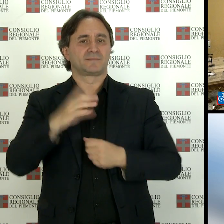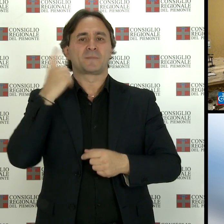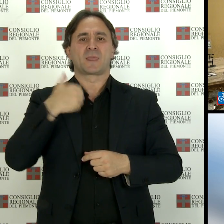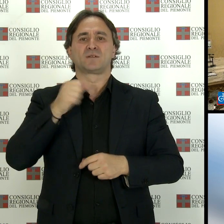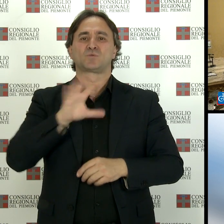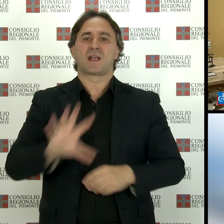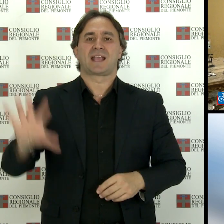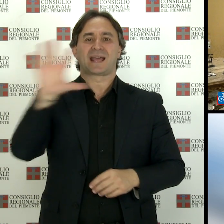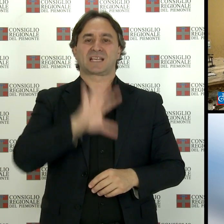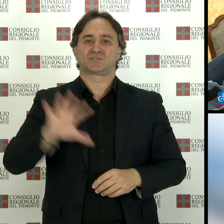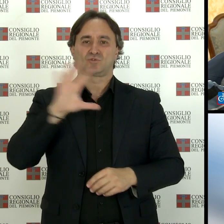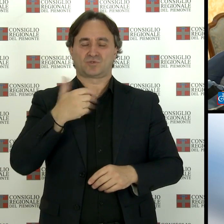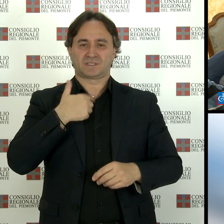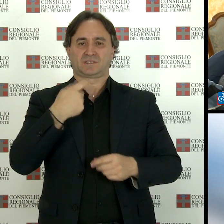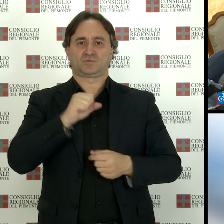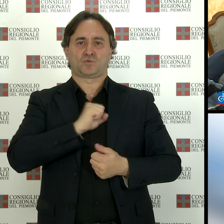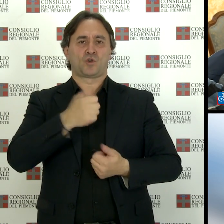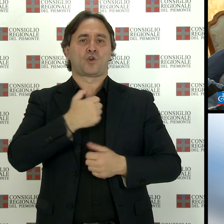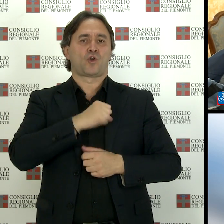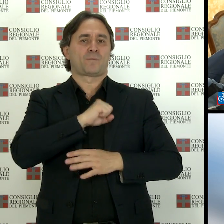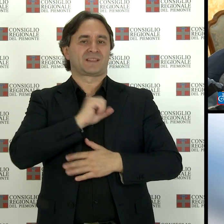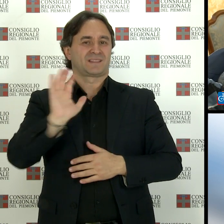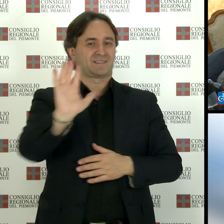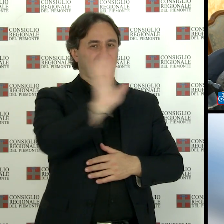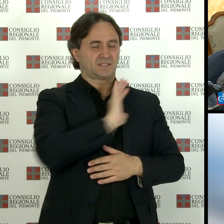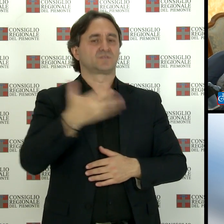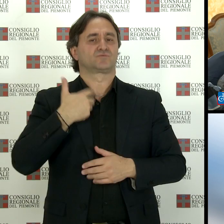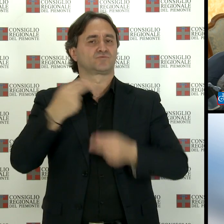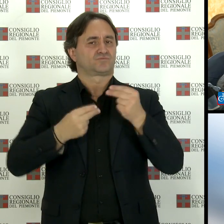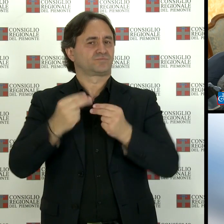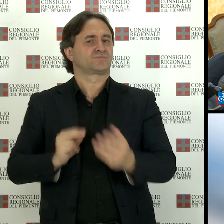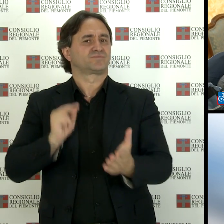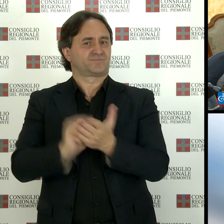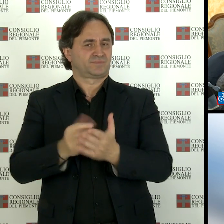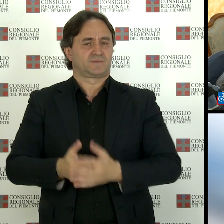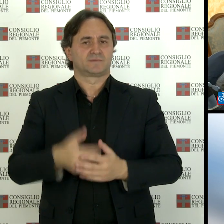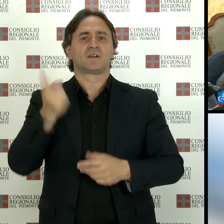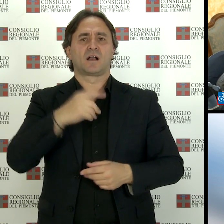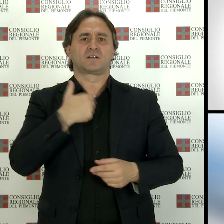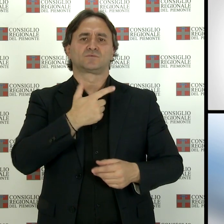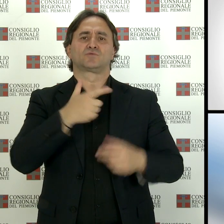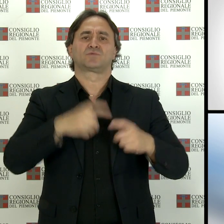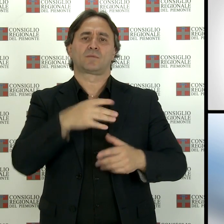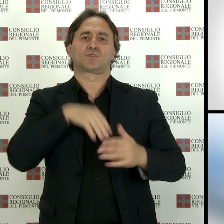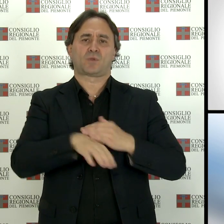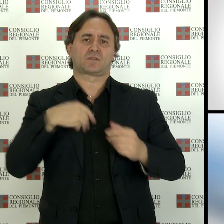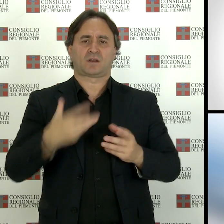sono state messe a bilancio, oltre alle spese di funzionamento per le competenze delegate alla città metropolitana.